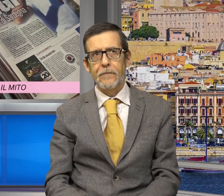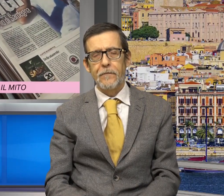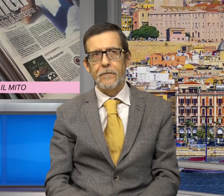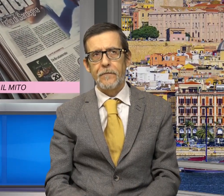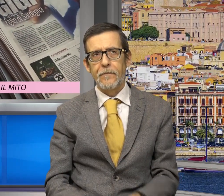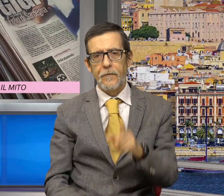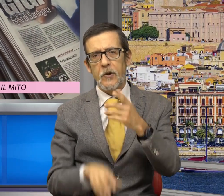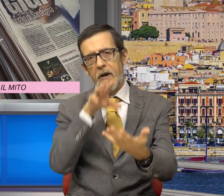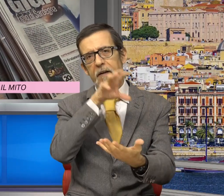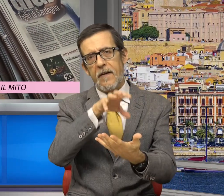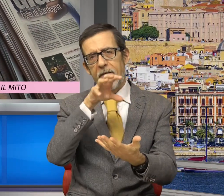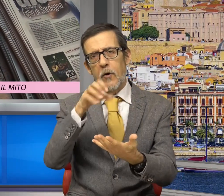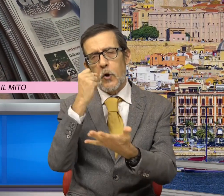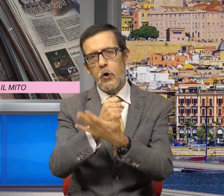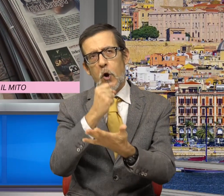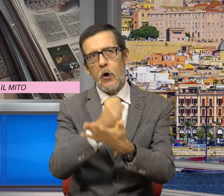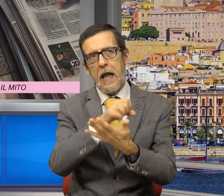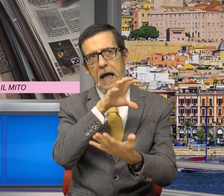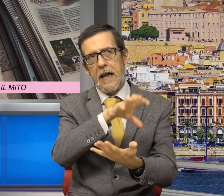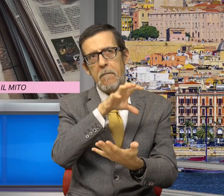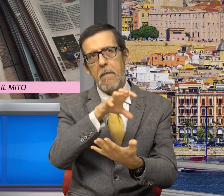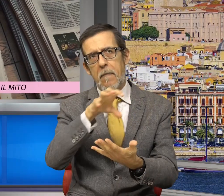e sapremo piangere davvero.